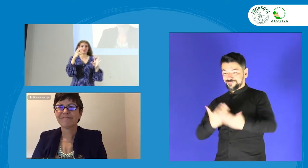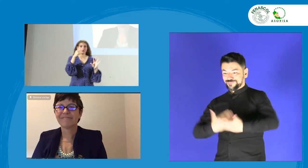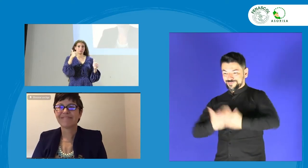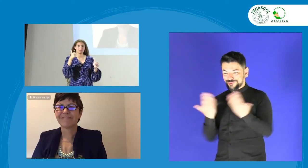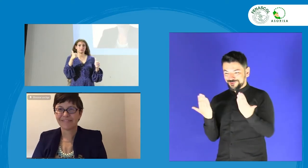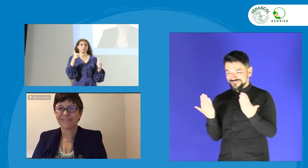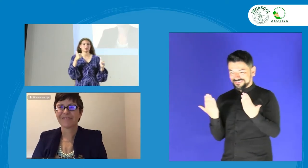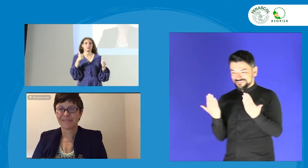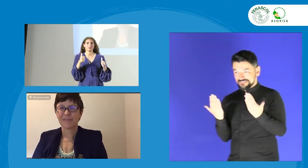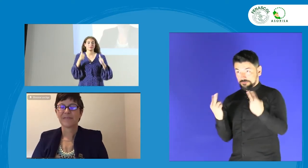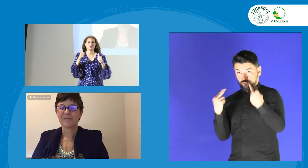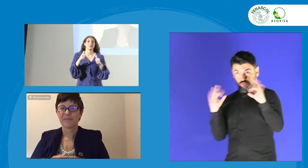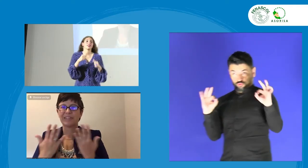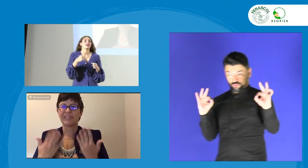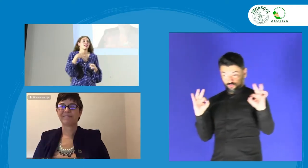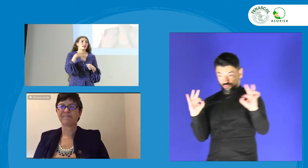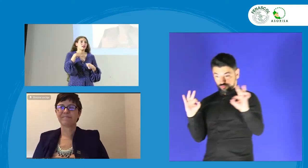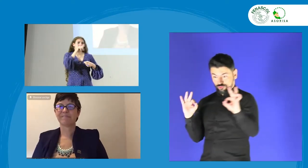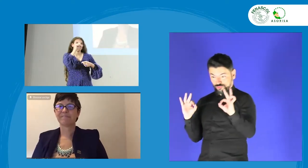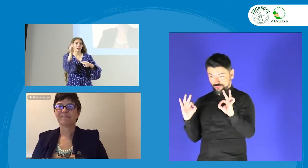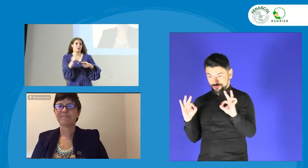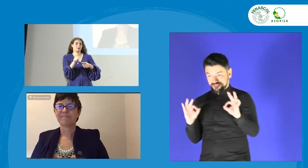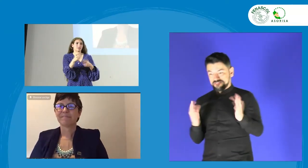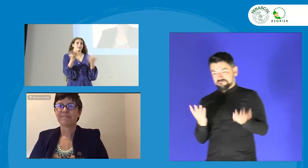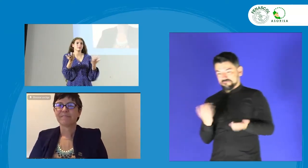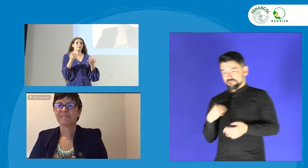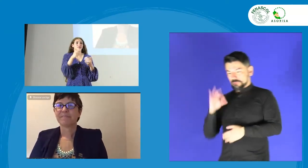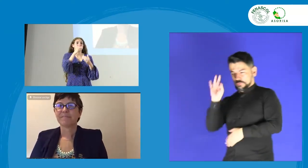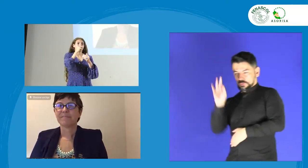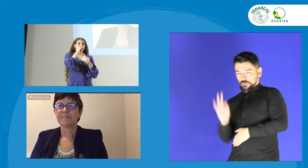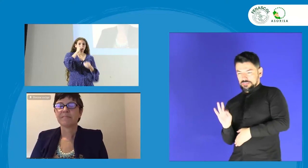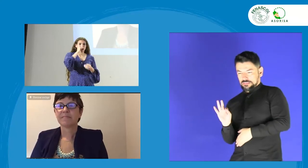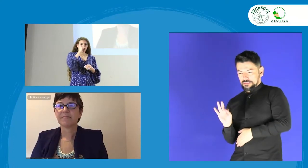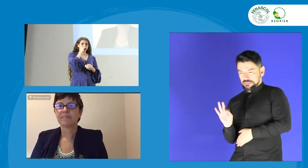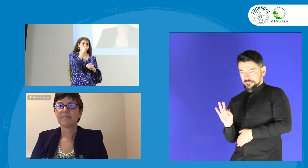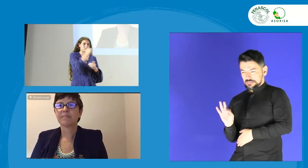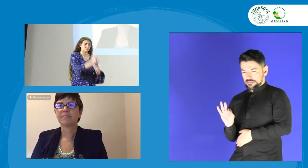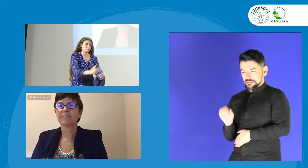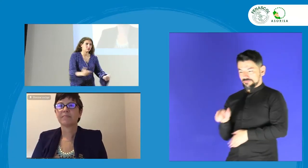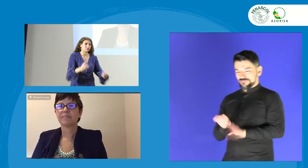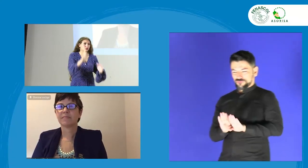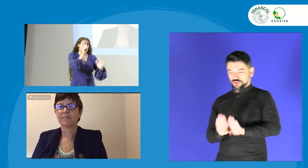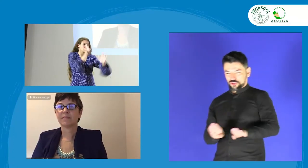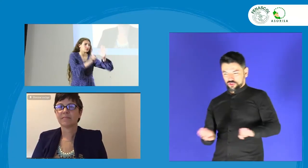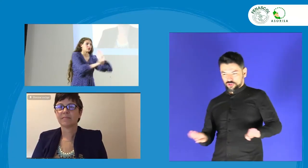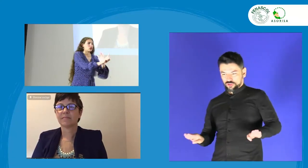Muy buenos días para todos. ¿Sí me ven? Perfecto. Yo quisiera preguntar,